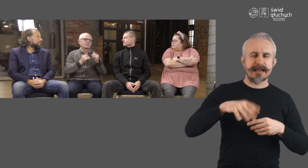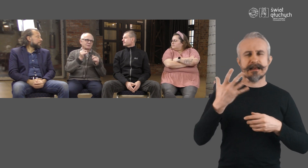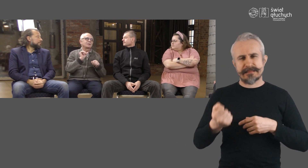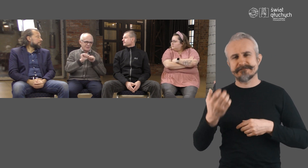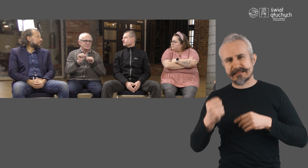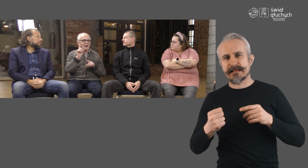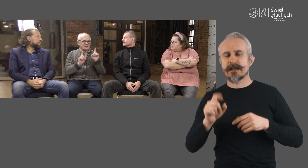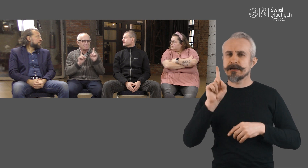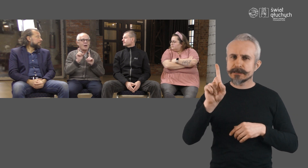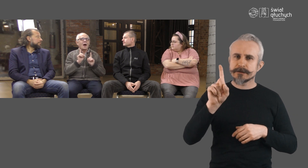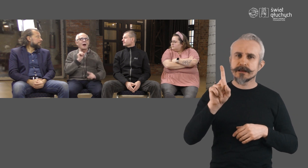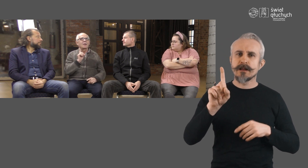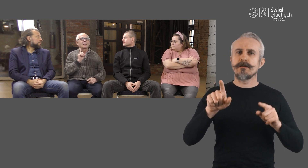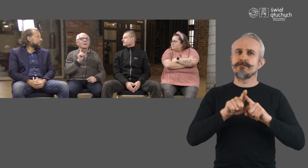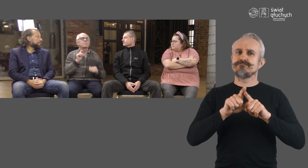czasami popełniali błędy,